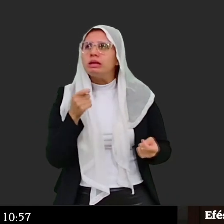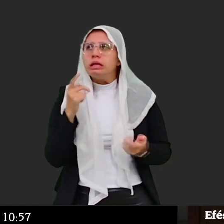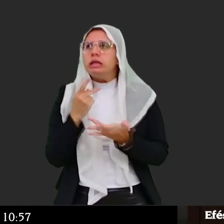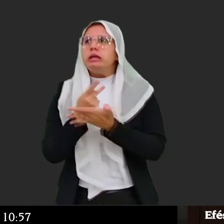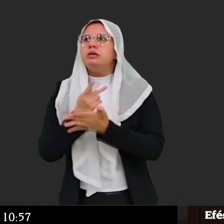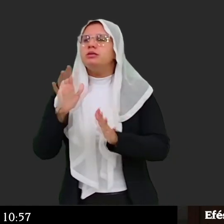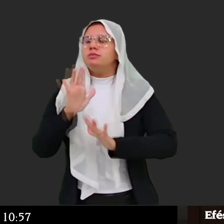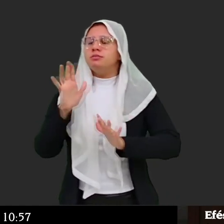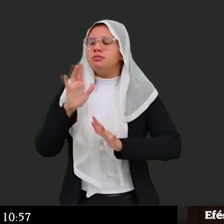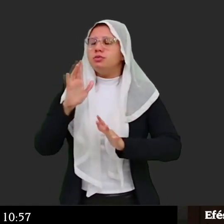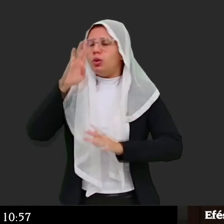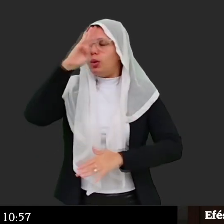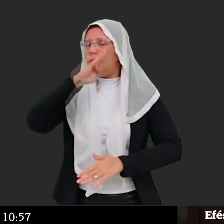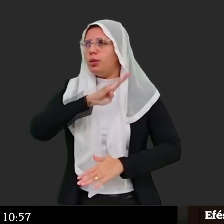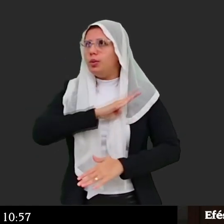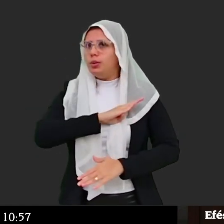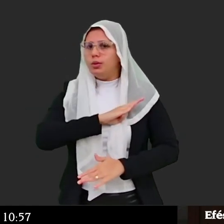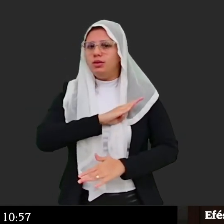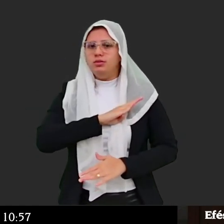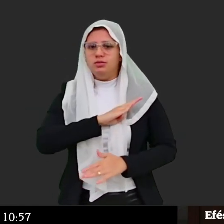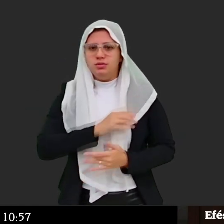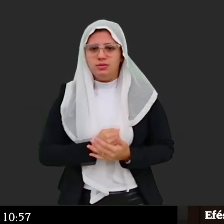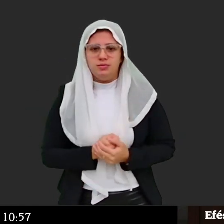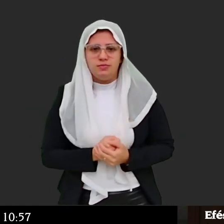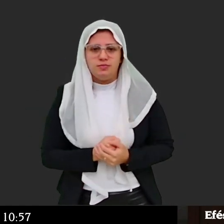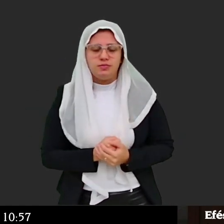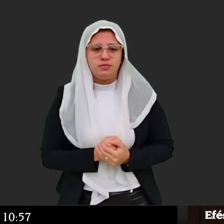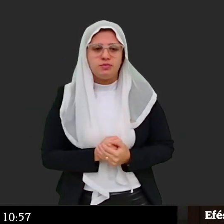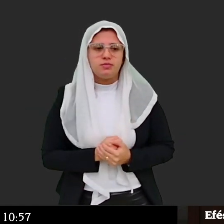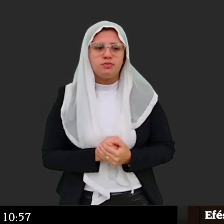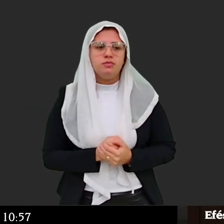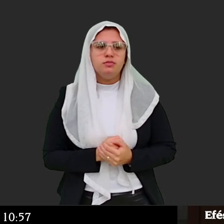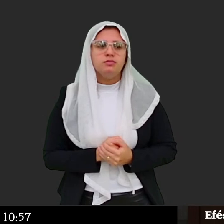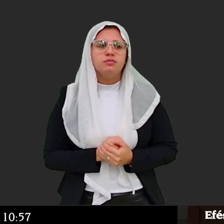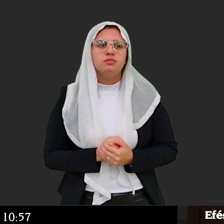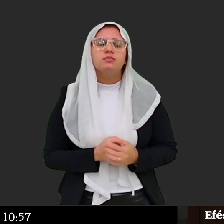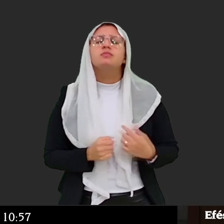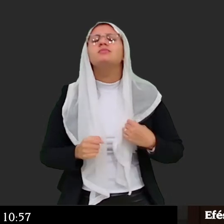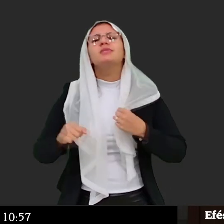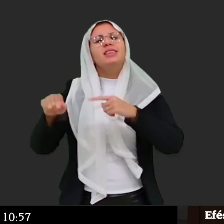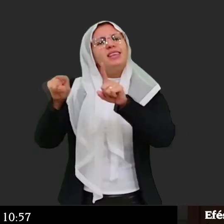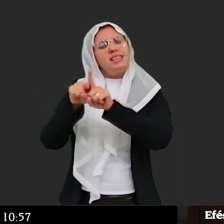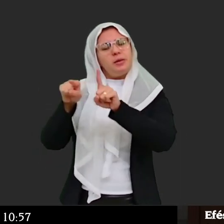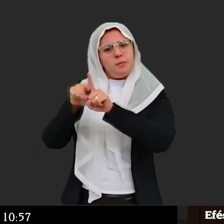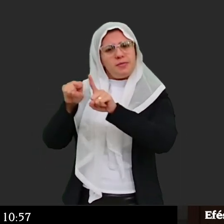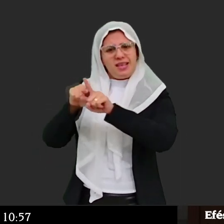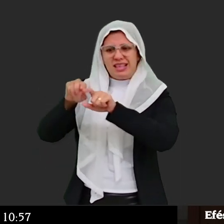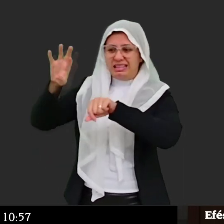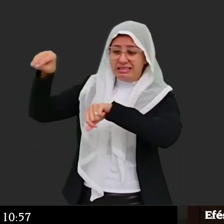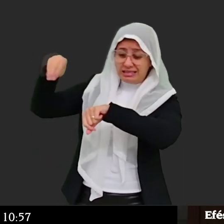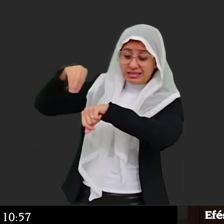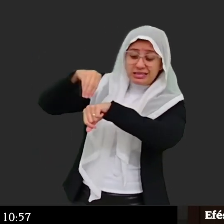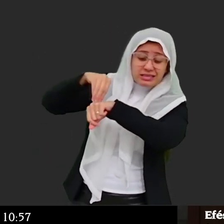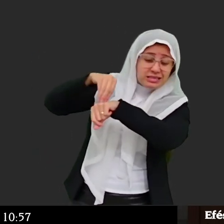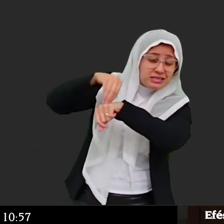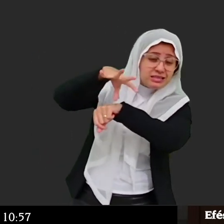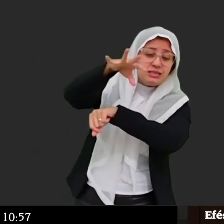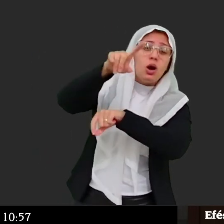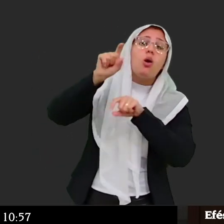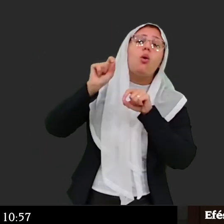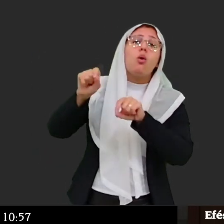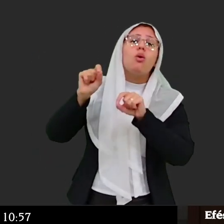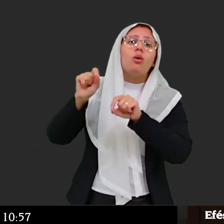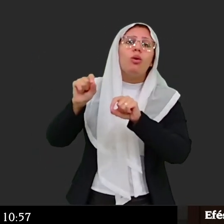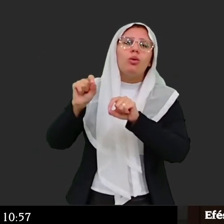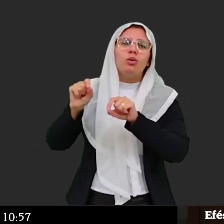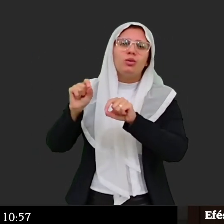de Deus. E aqui vem, irmãos, uma recomendação clara: não